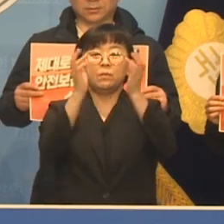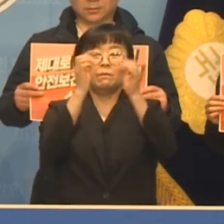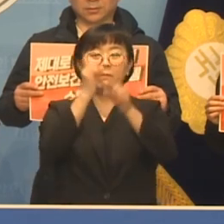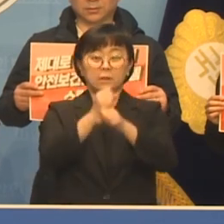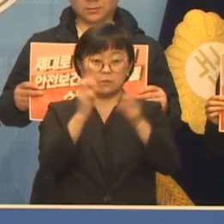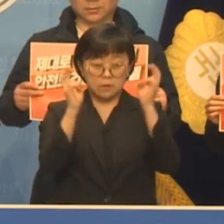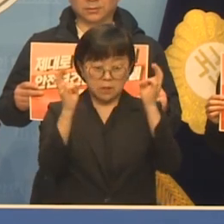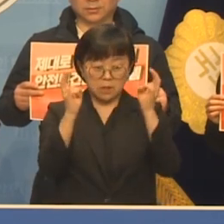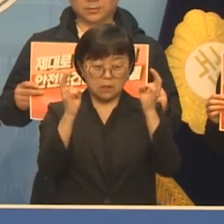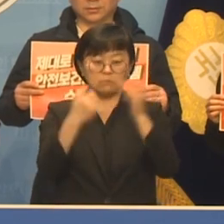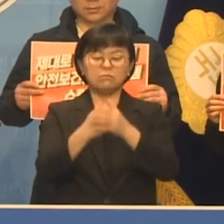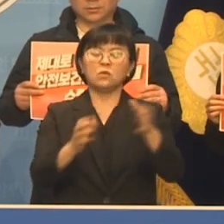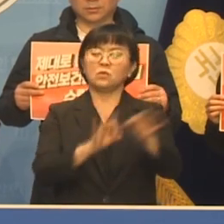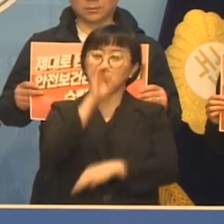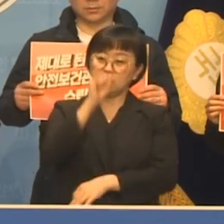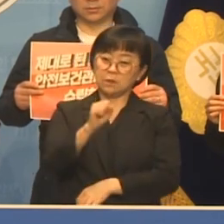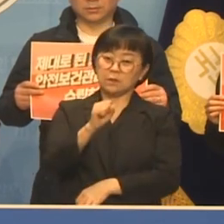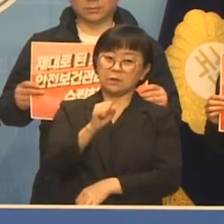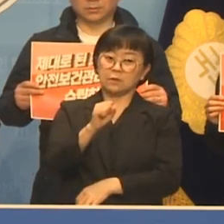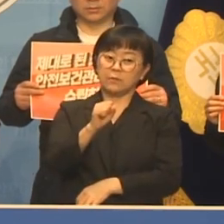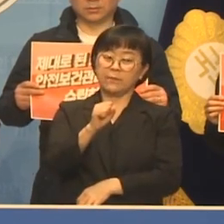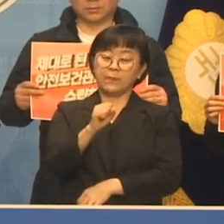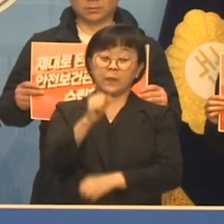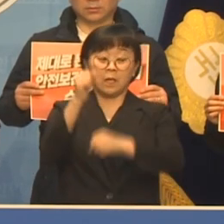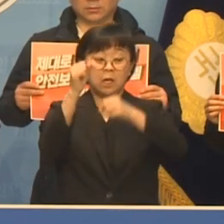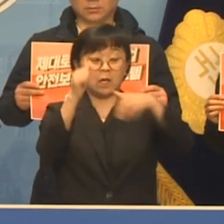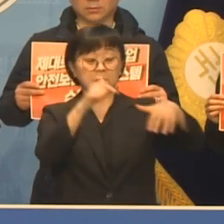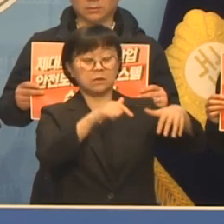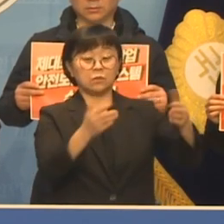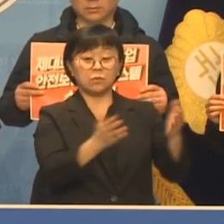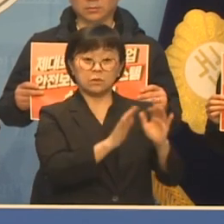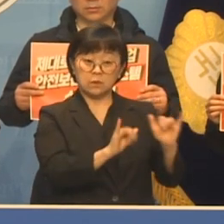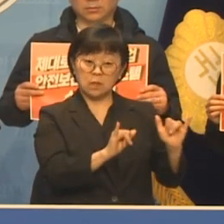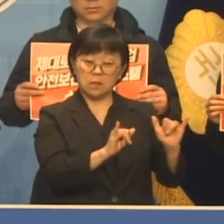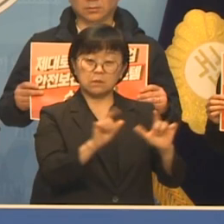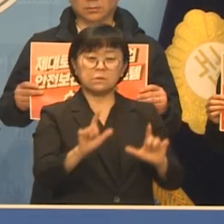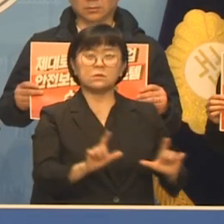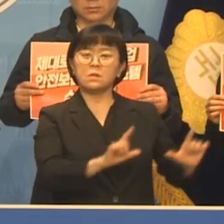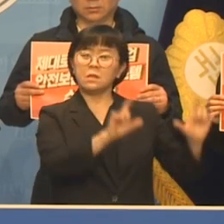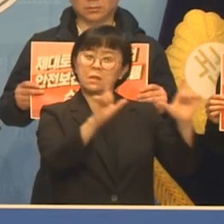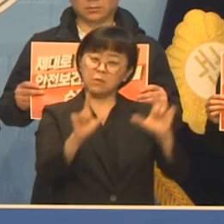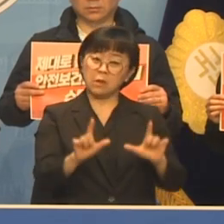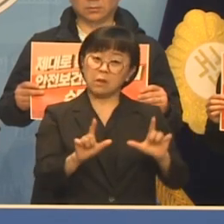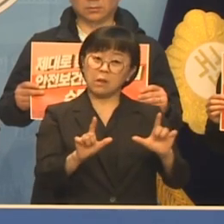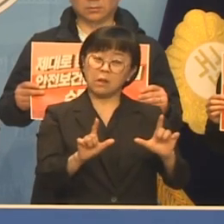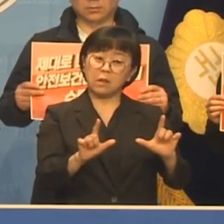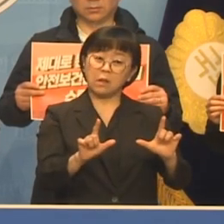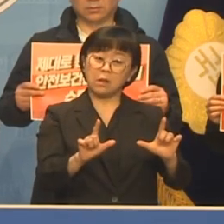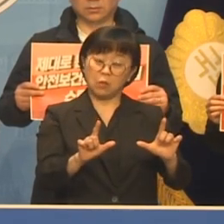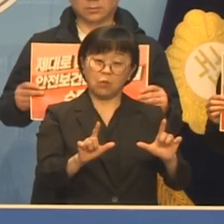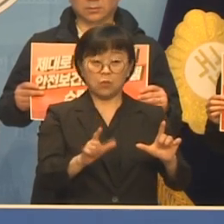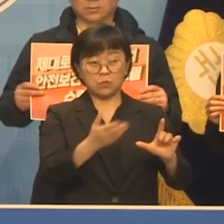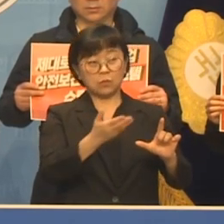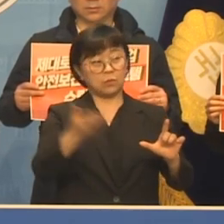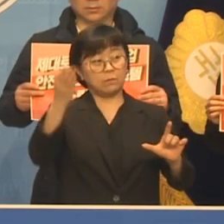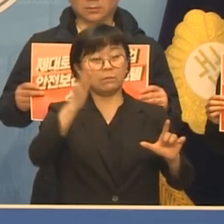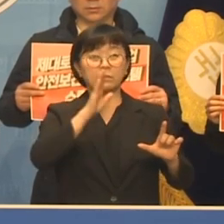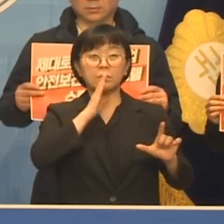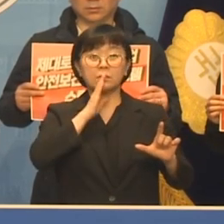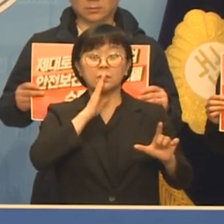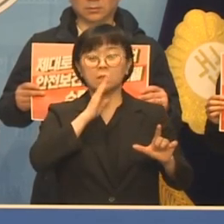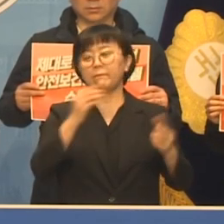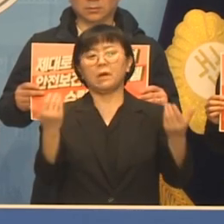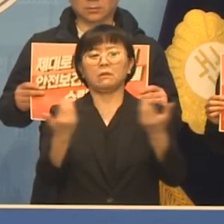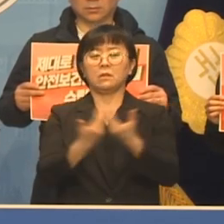조선산업이 호황기면 하청 노동자들 또한 생활이 좀 더 나아져야 되지 않겠습니까? 하지만